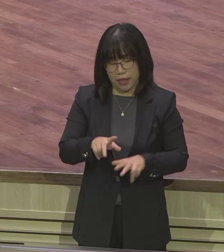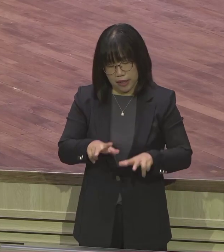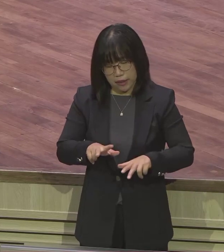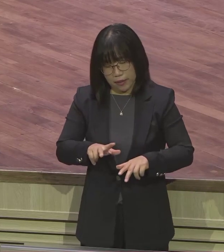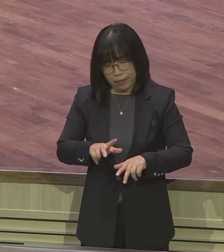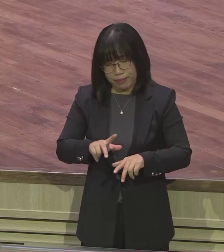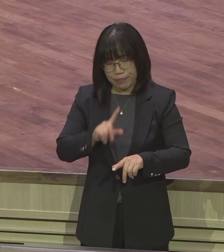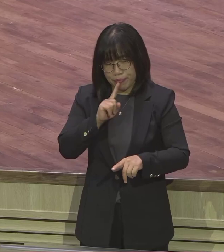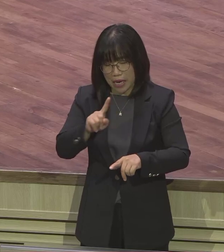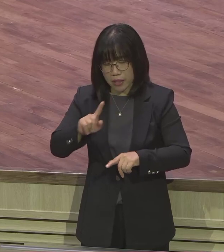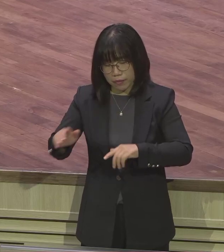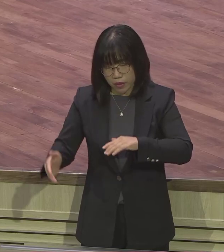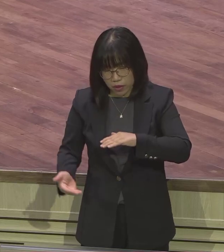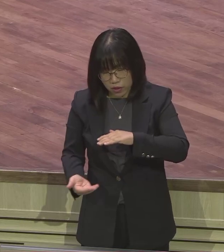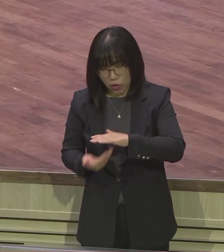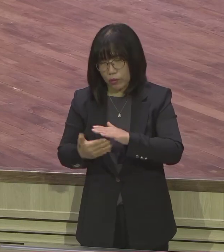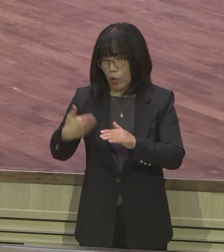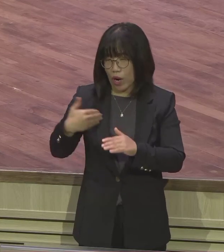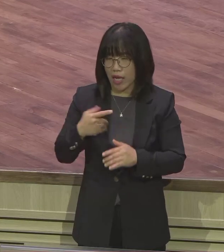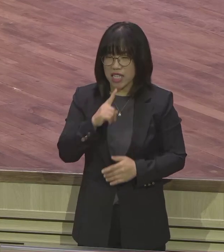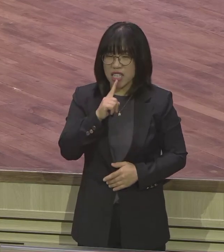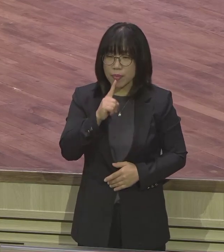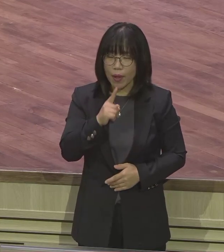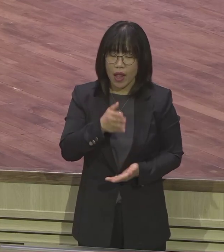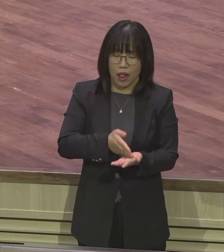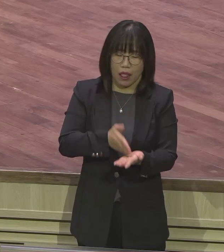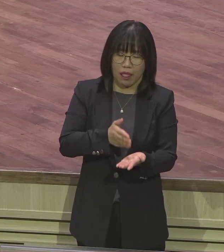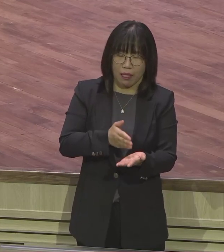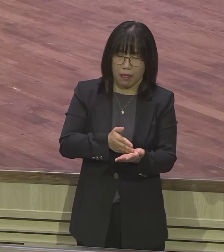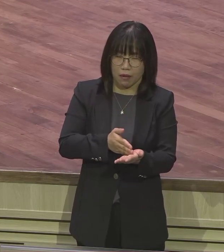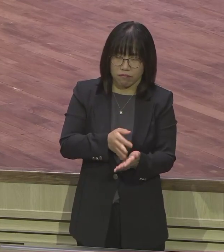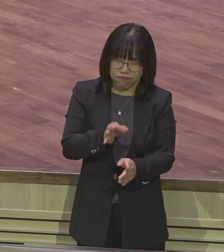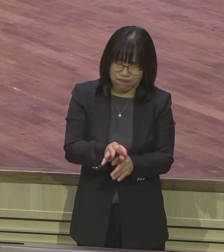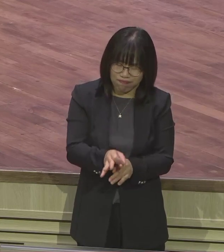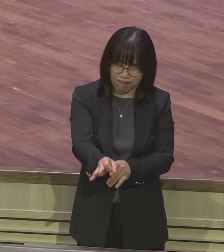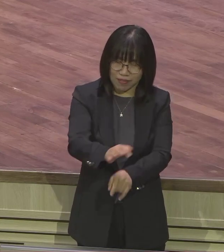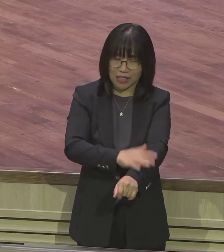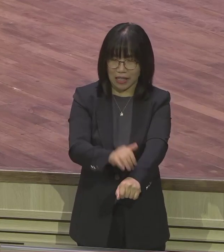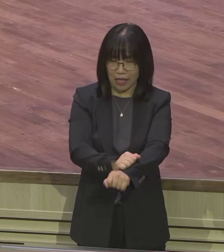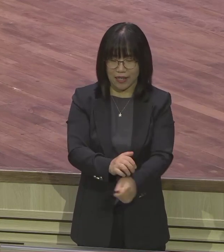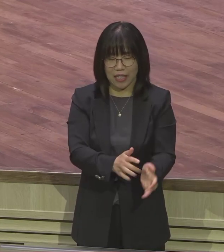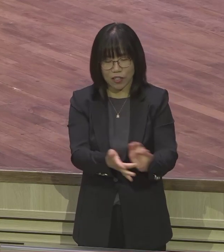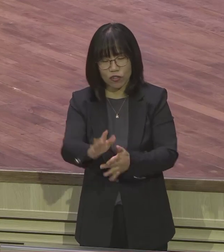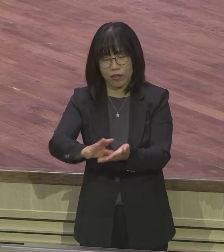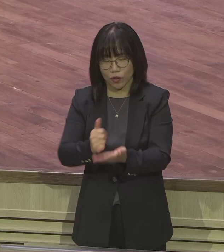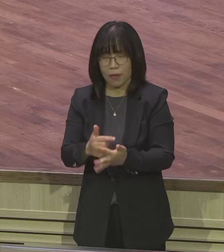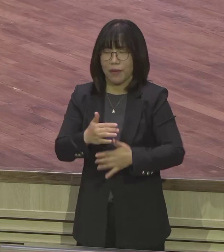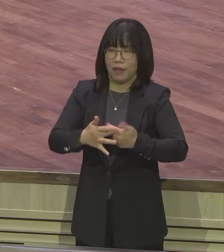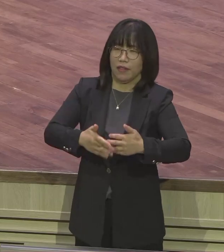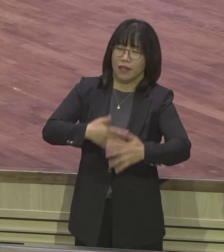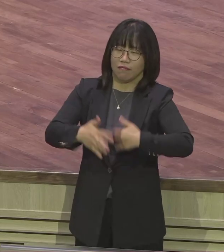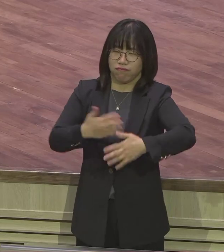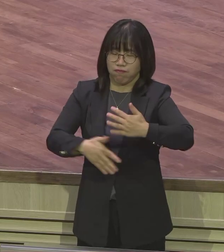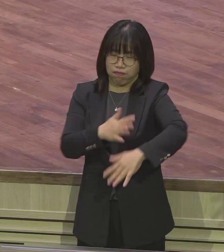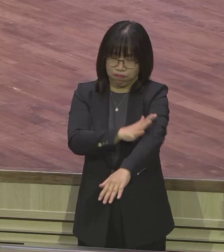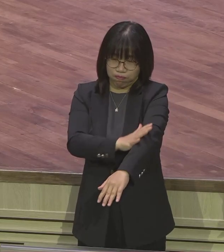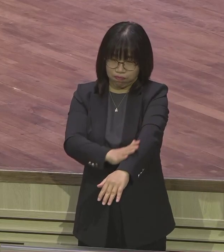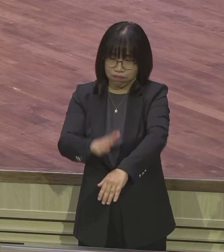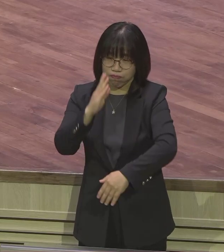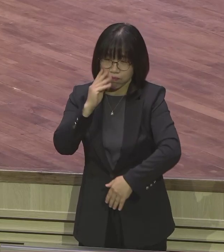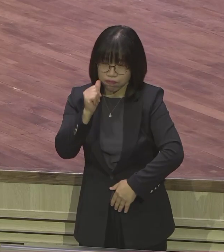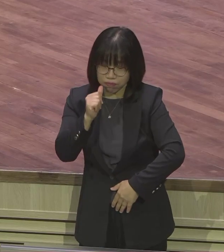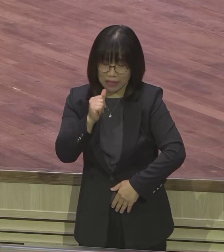있다고. 입으로는 예수가 그리스도 모든 문제 떠들고 자빠졌는데 말은 맨날 말을